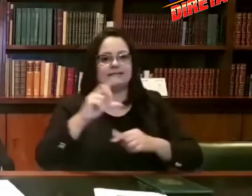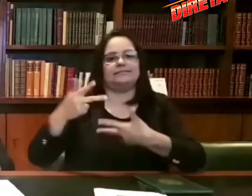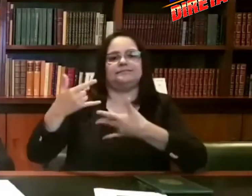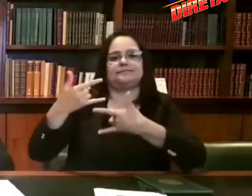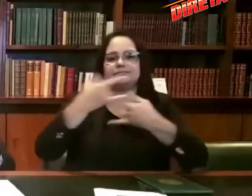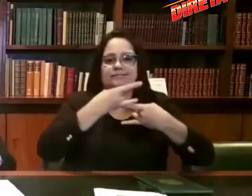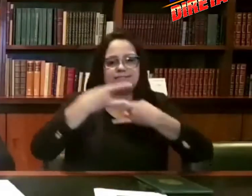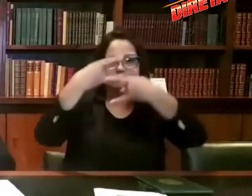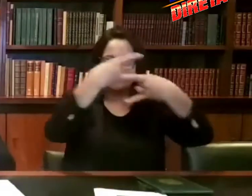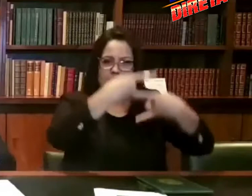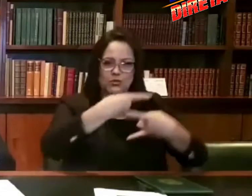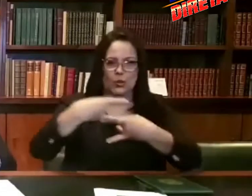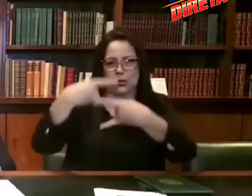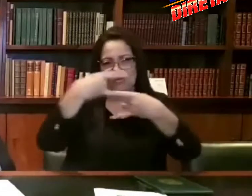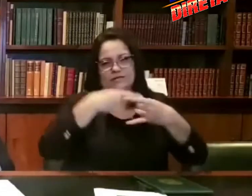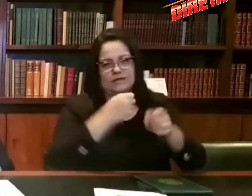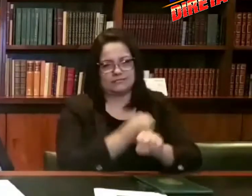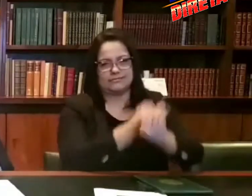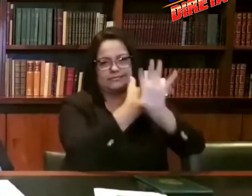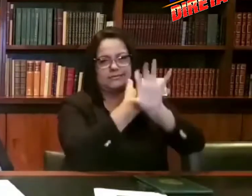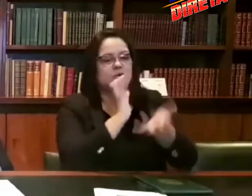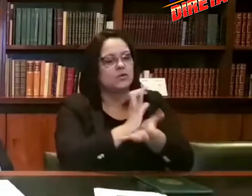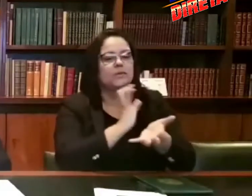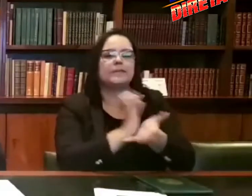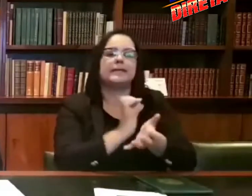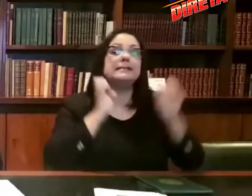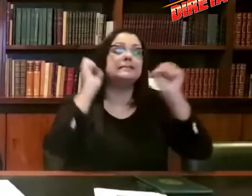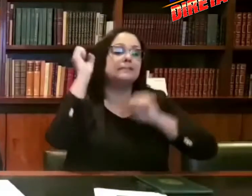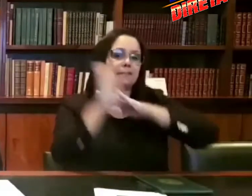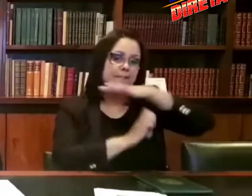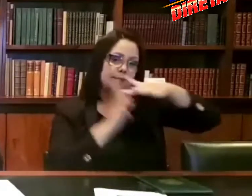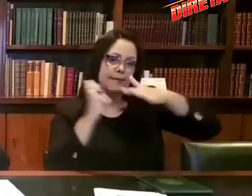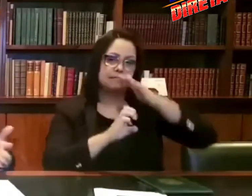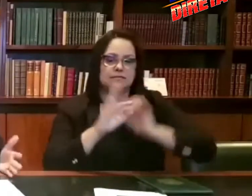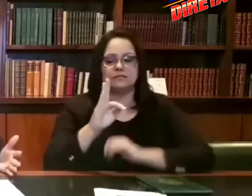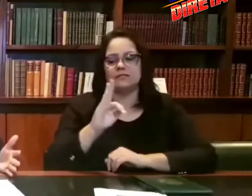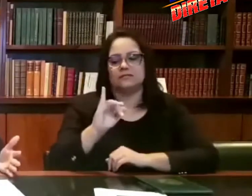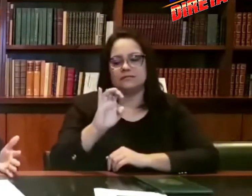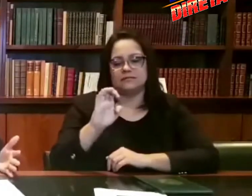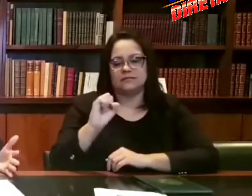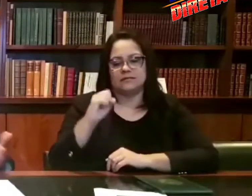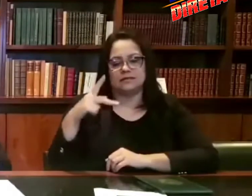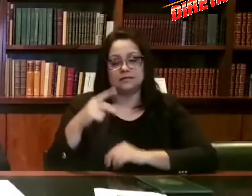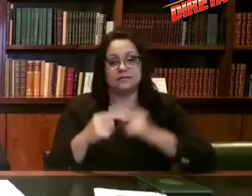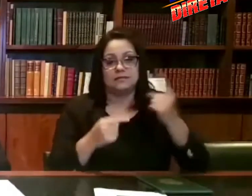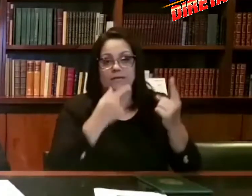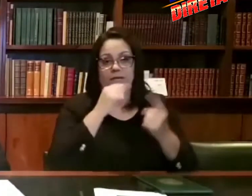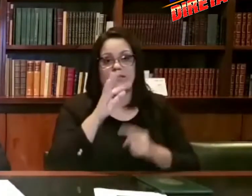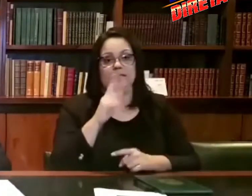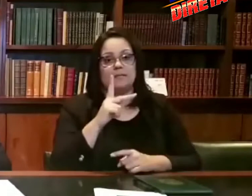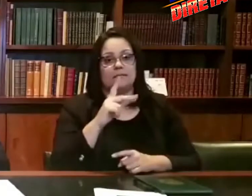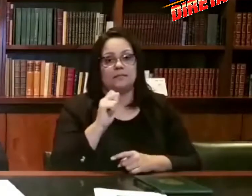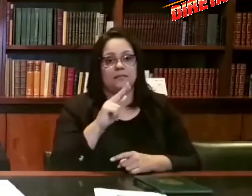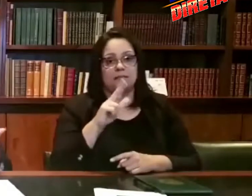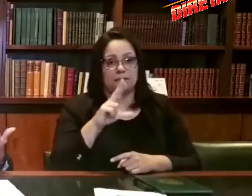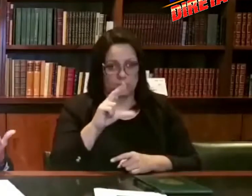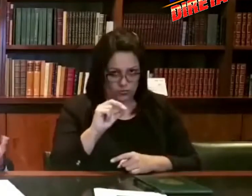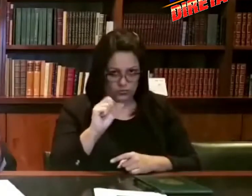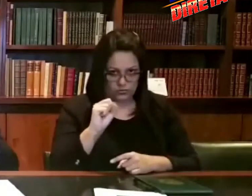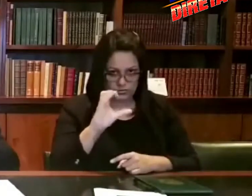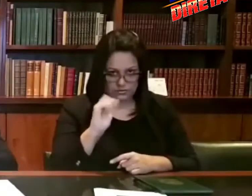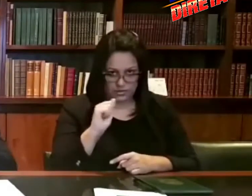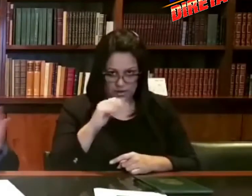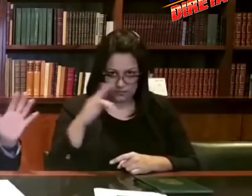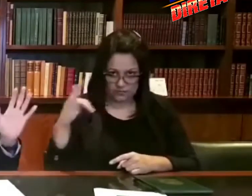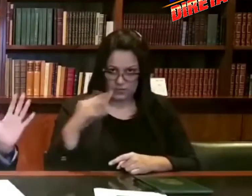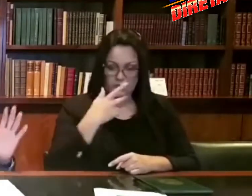videoconferência que fizemos com algumas centenas de empresários da Fiesp à frente, aí o Paulo Scarpa, é o seguinte: se o Supremo decidiu